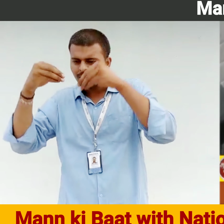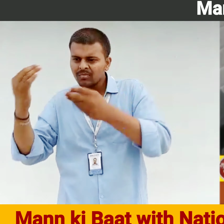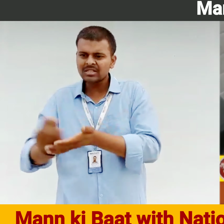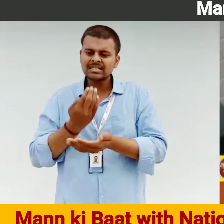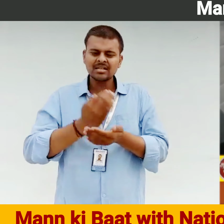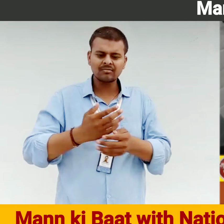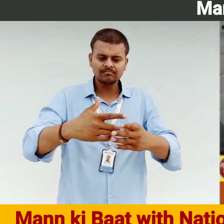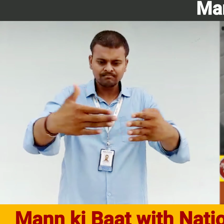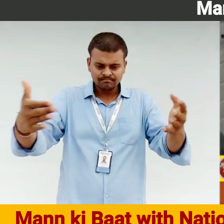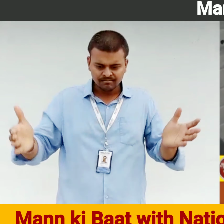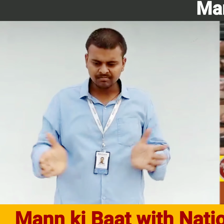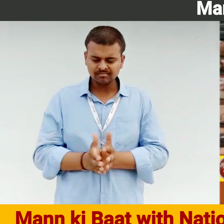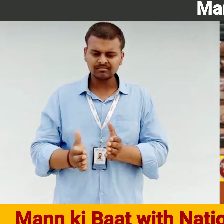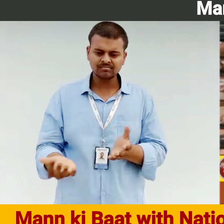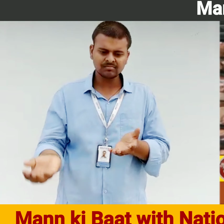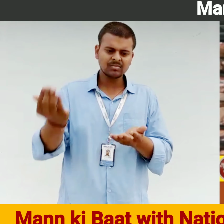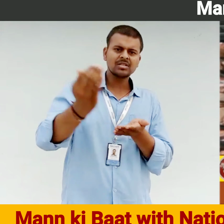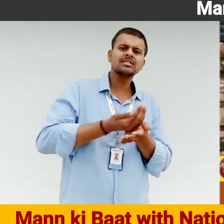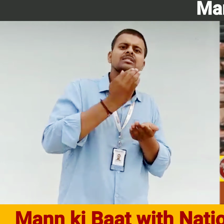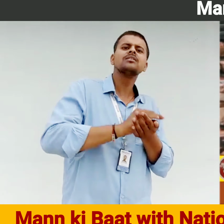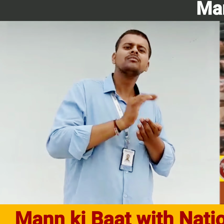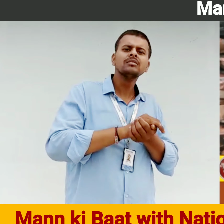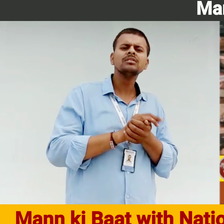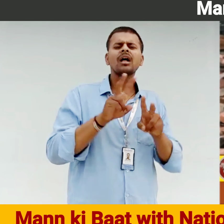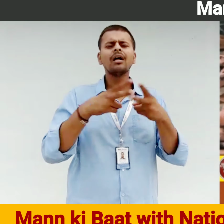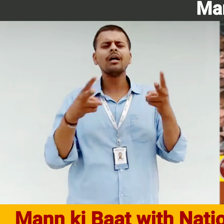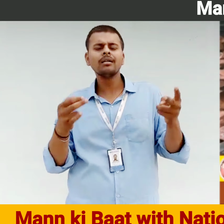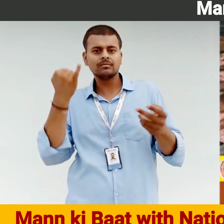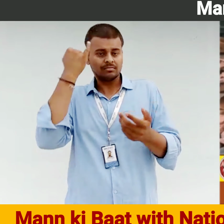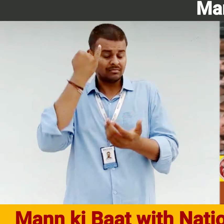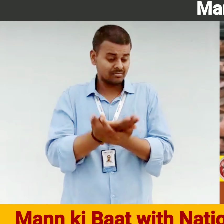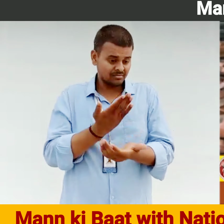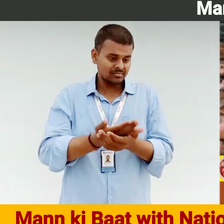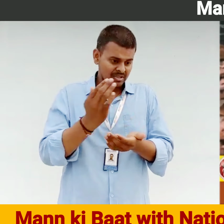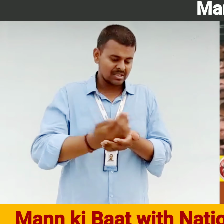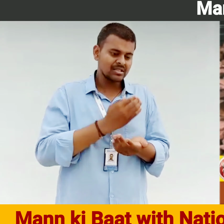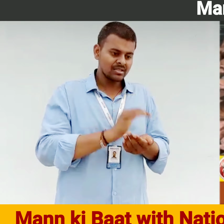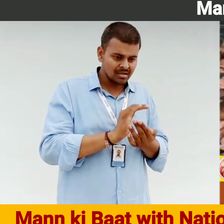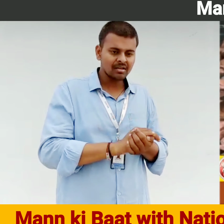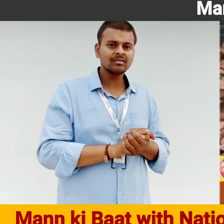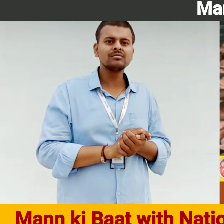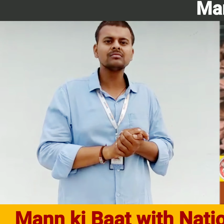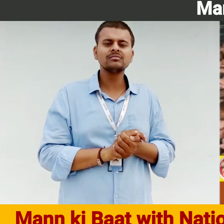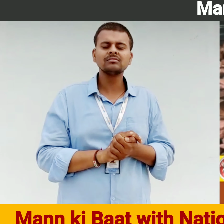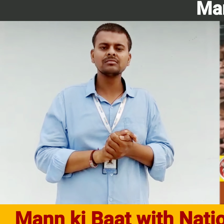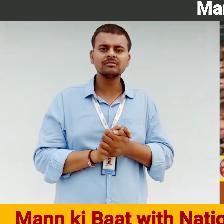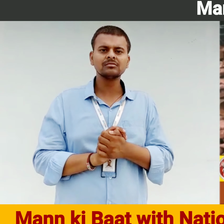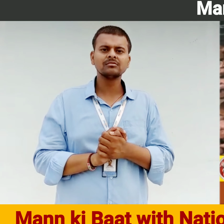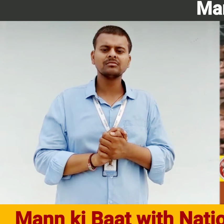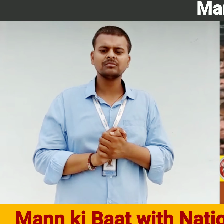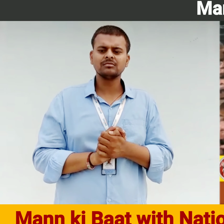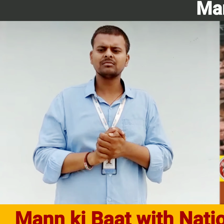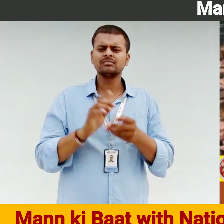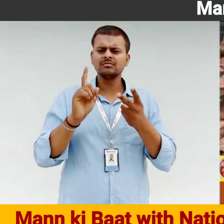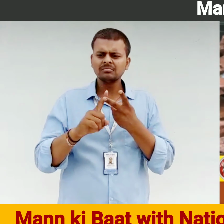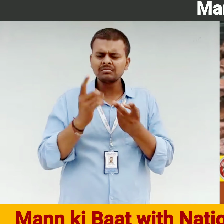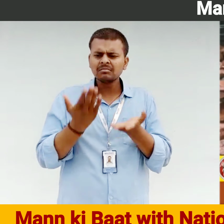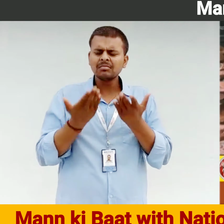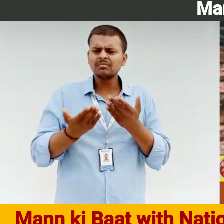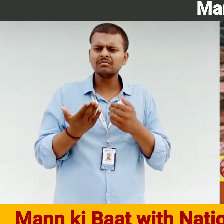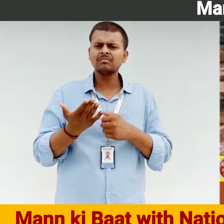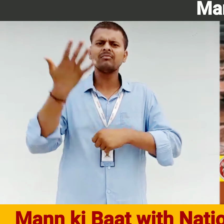भी हम पानी को रोक सकते हैं। 5 दिन 7 दिन भी अगर पानी रुका रहेगा तो धरती माँ के पास